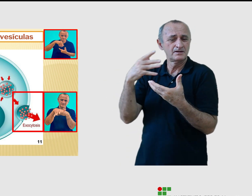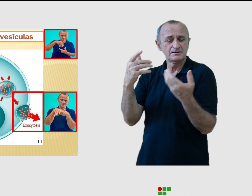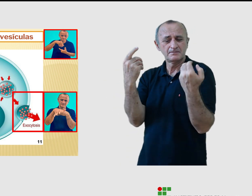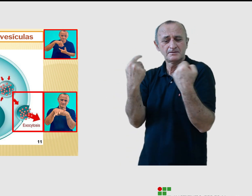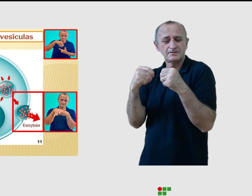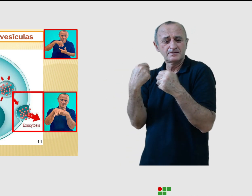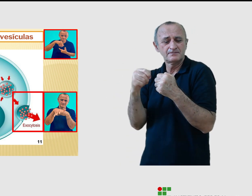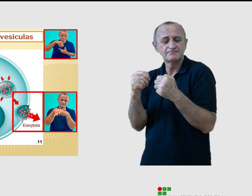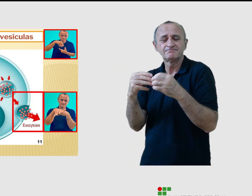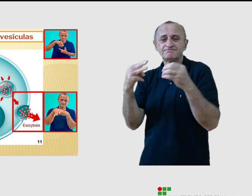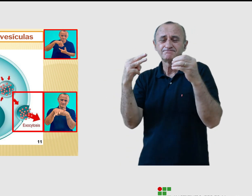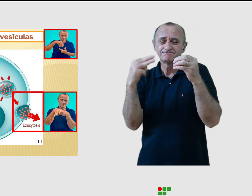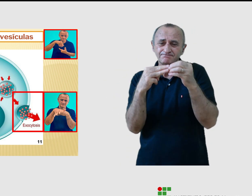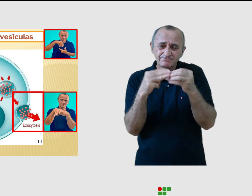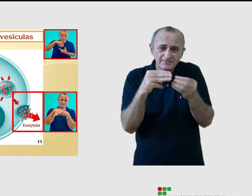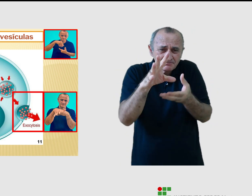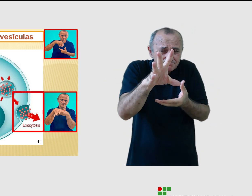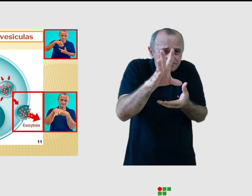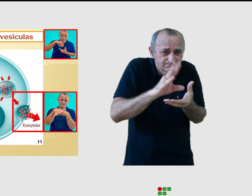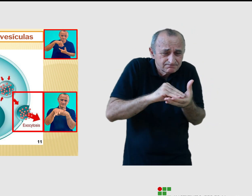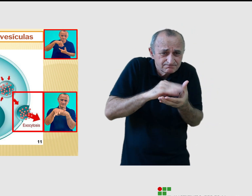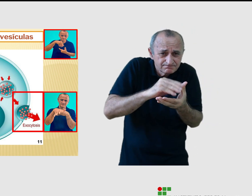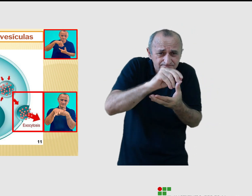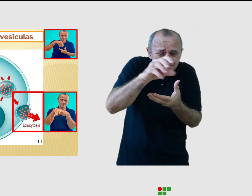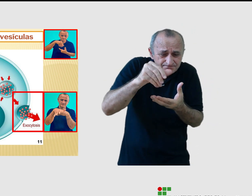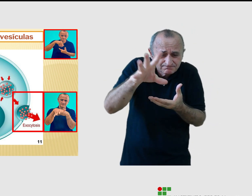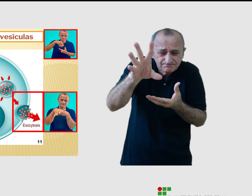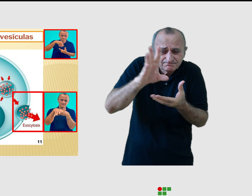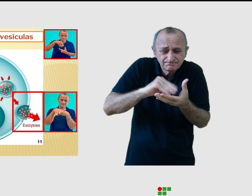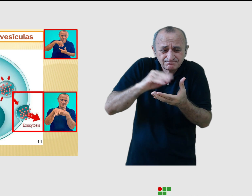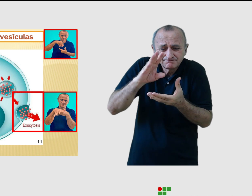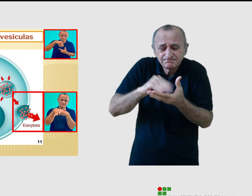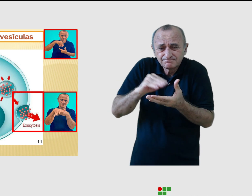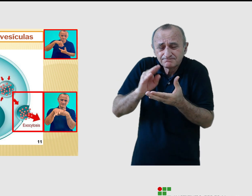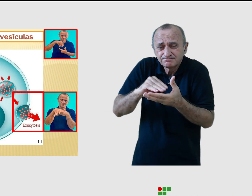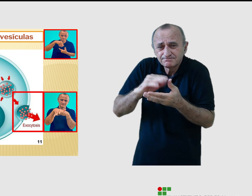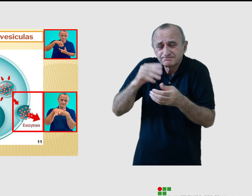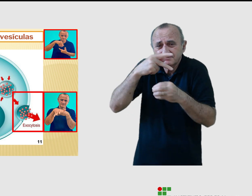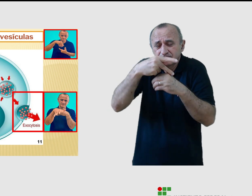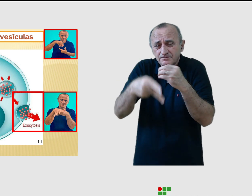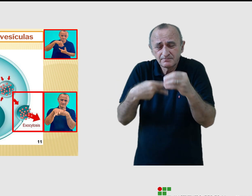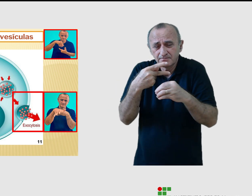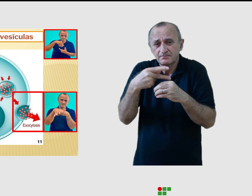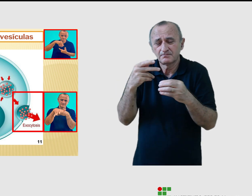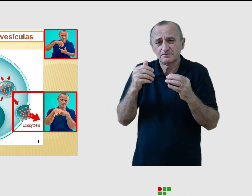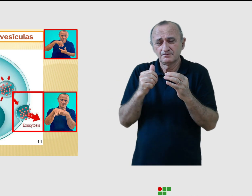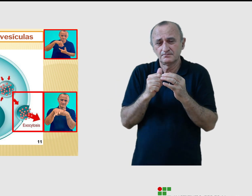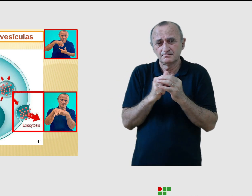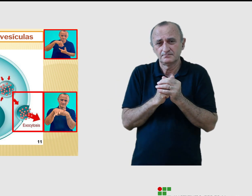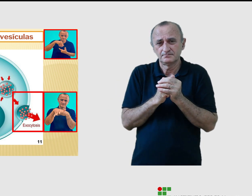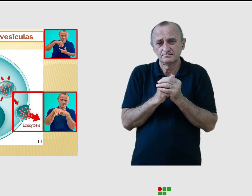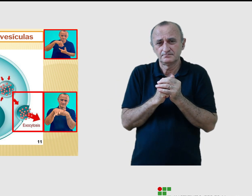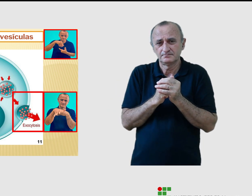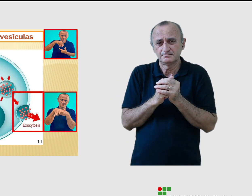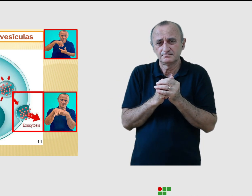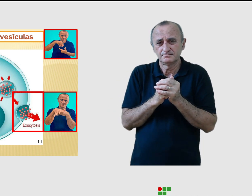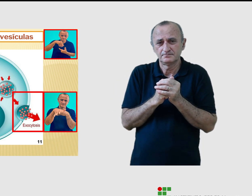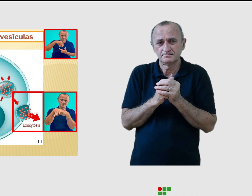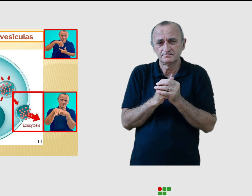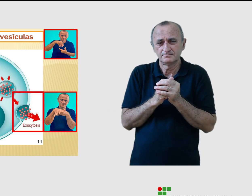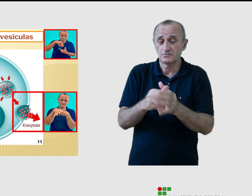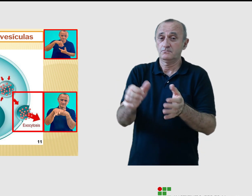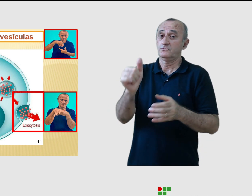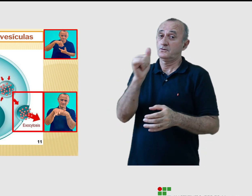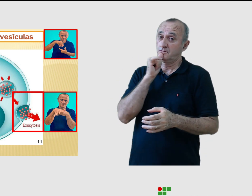situações é necessário que a célula capture ou elimine grandes quantidades de partículas de uma só